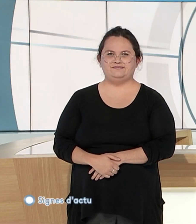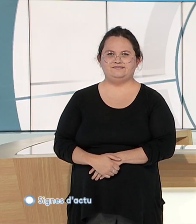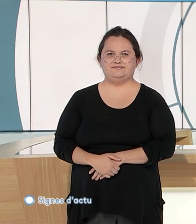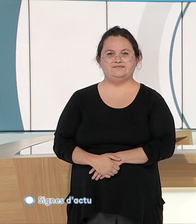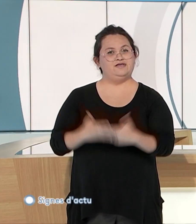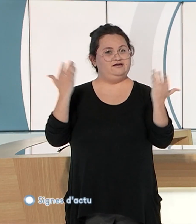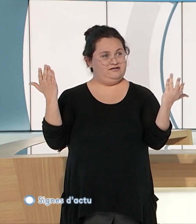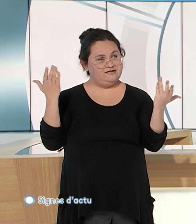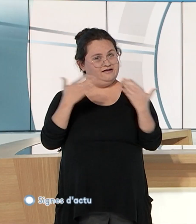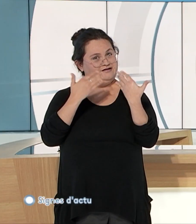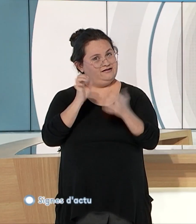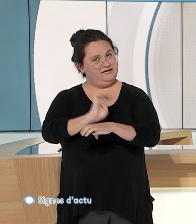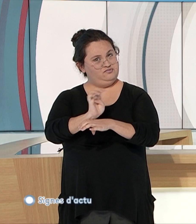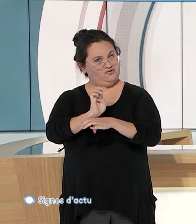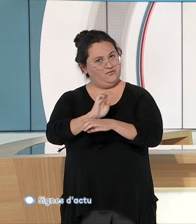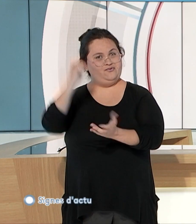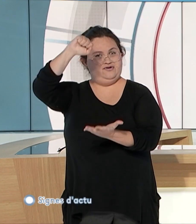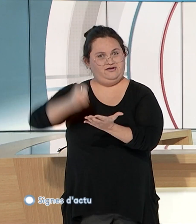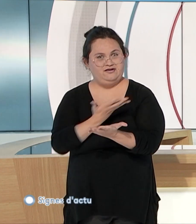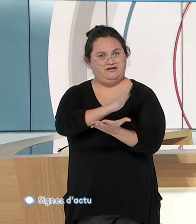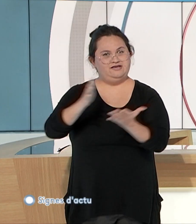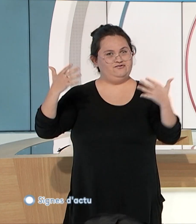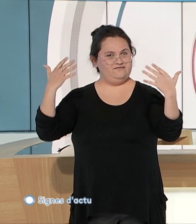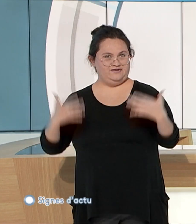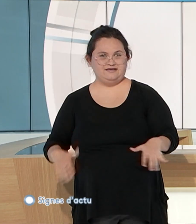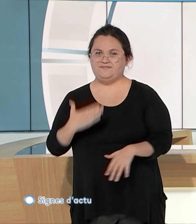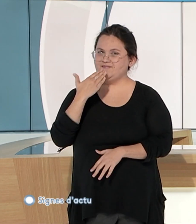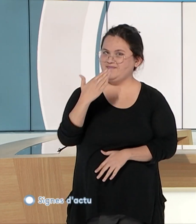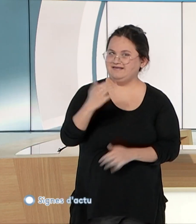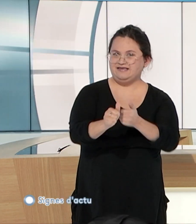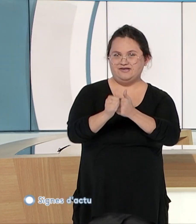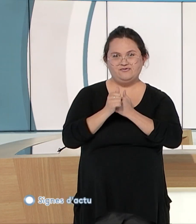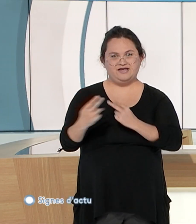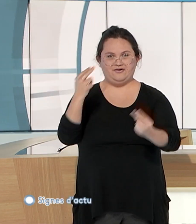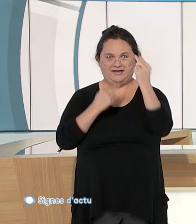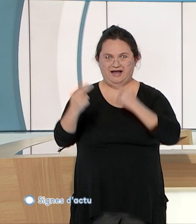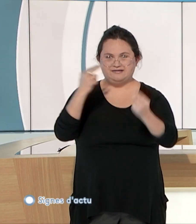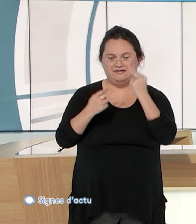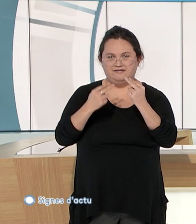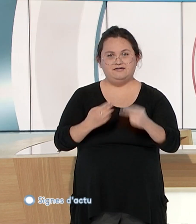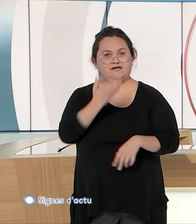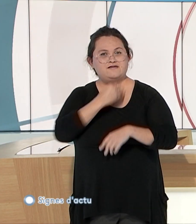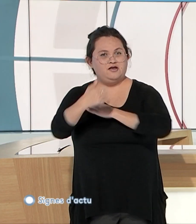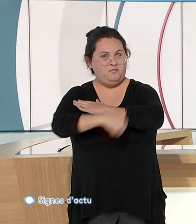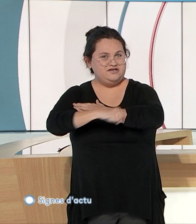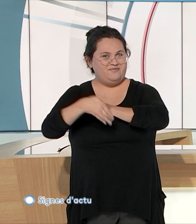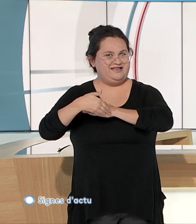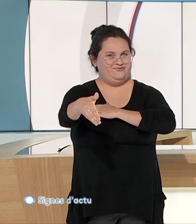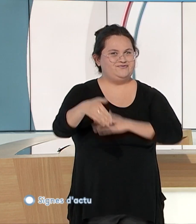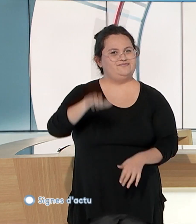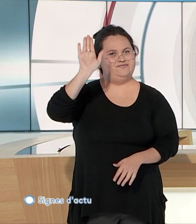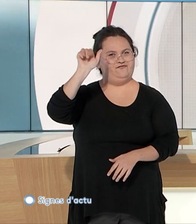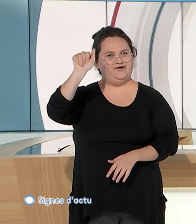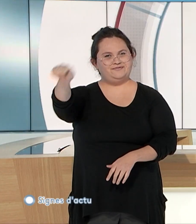C'est la fin de ce numéro de Signe d'Actu. Merci à vous de l'avoir suivi. Très belle semaine à toutes et à tous.